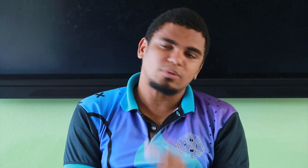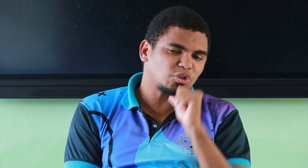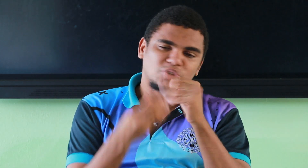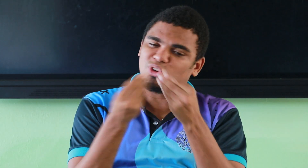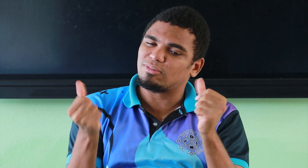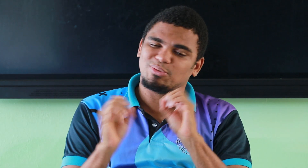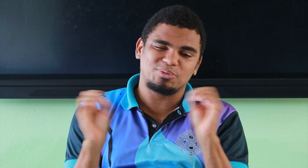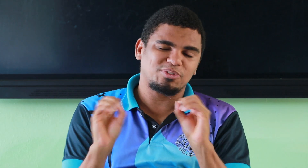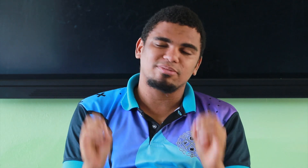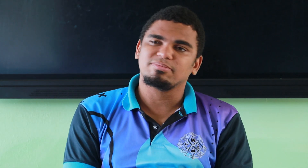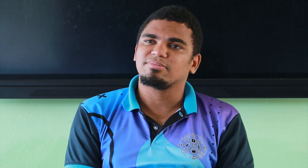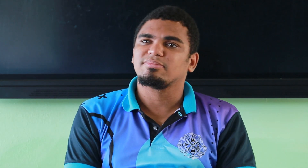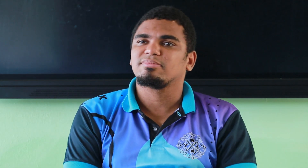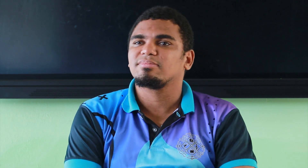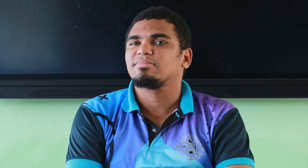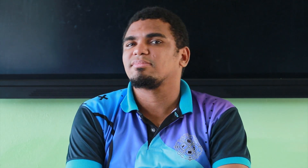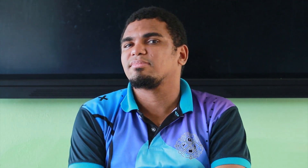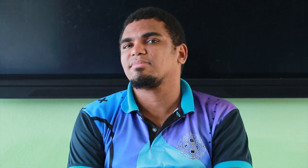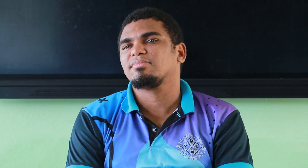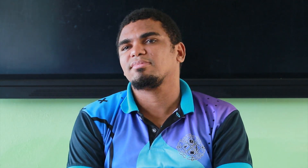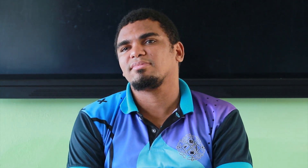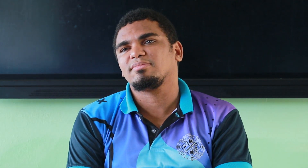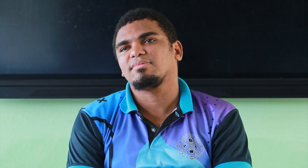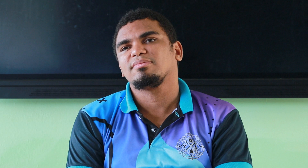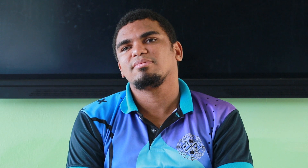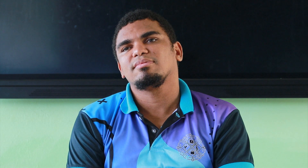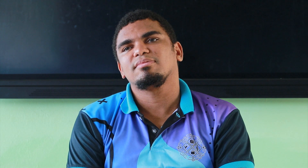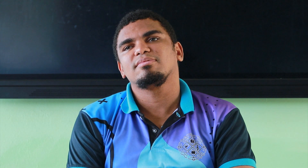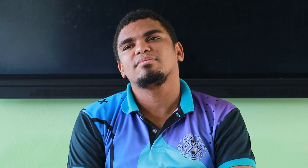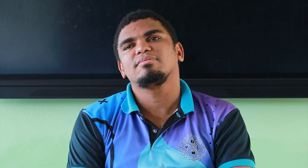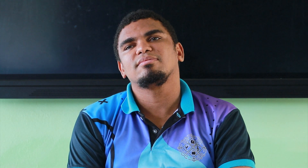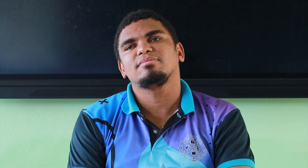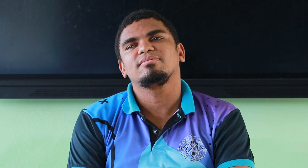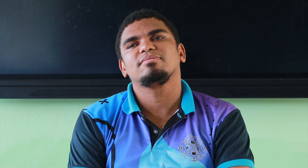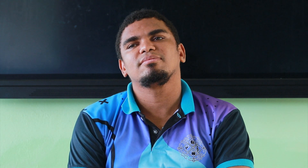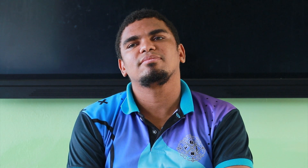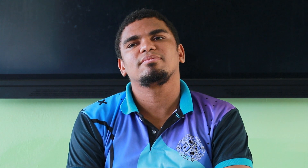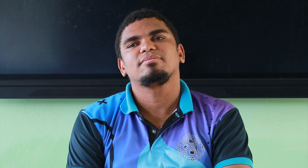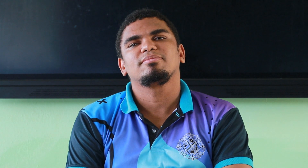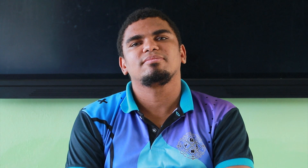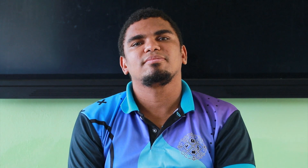y centrarnos en lo que sí podemos hacer. Eso nos va a ayudar a ver el problema, que no es tan difícil de resolver.